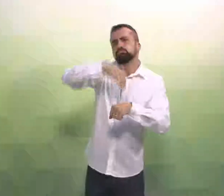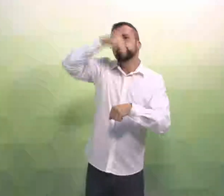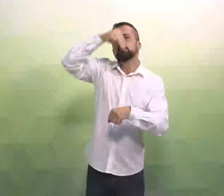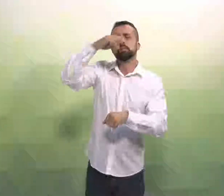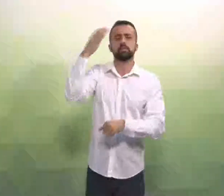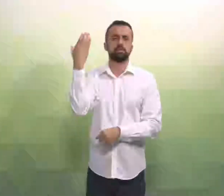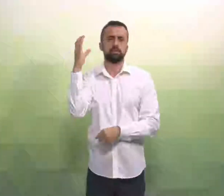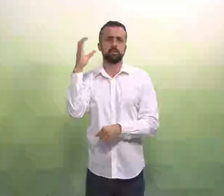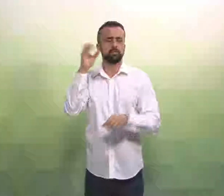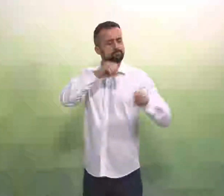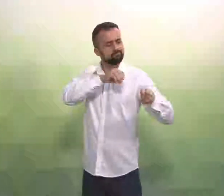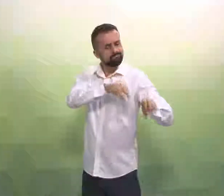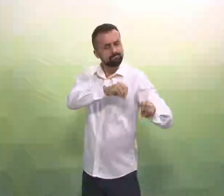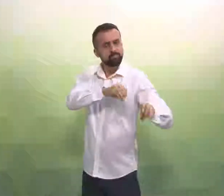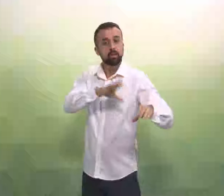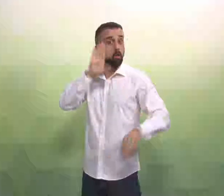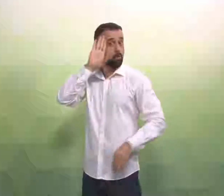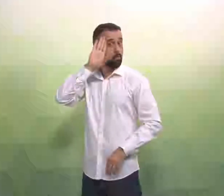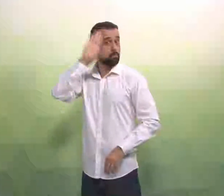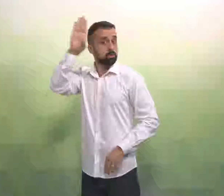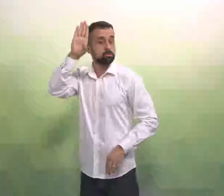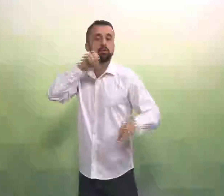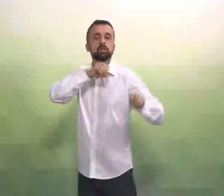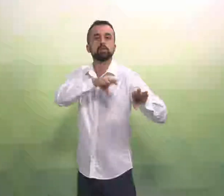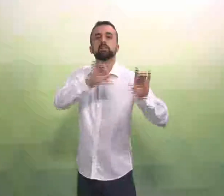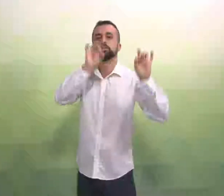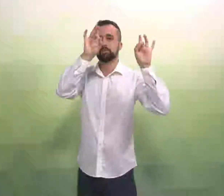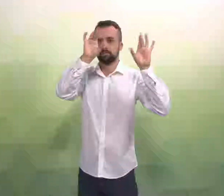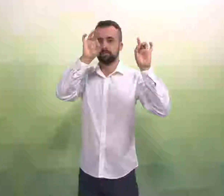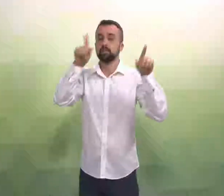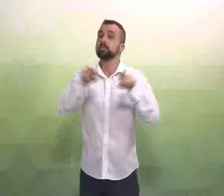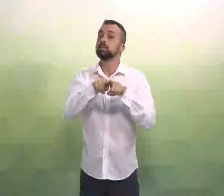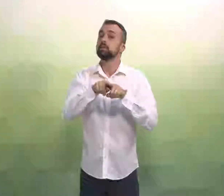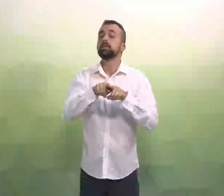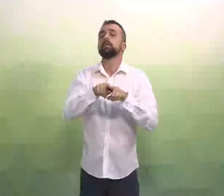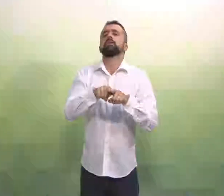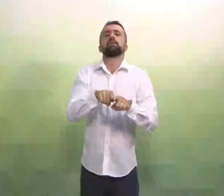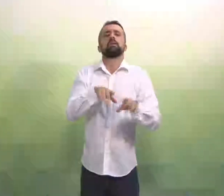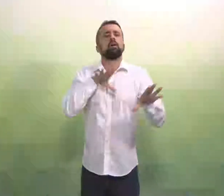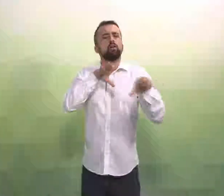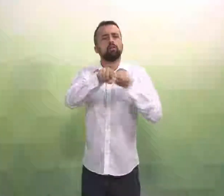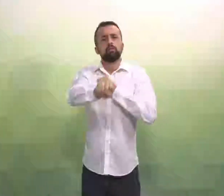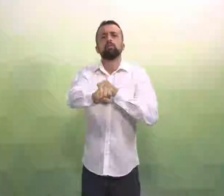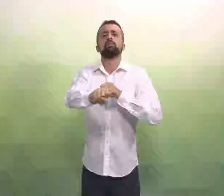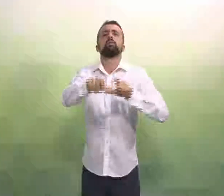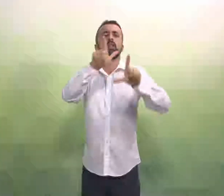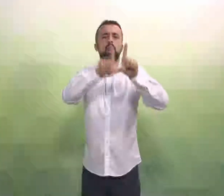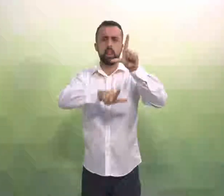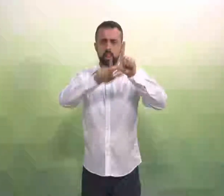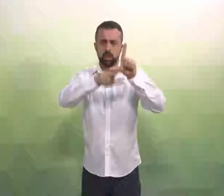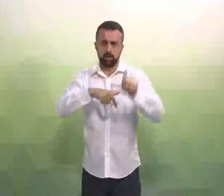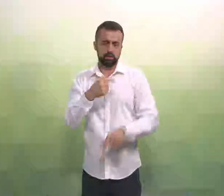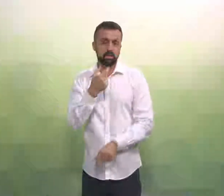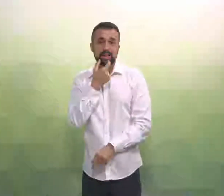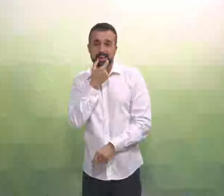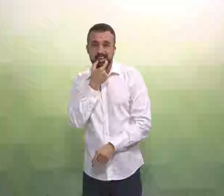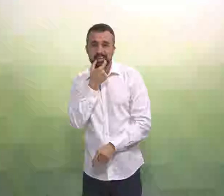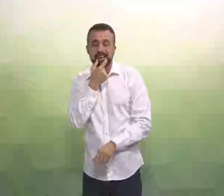Eu sou mestrando em Ciência da Educação, Educação Especial. Possuo graduação em Letras em Inglês, especialização em